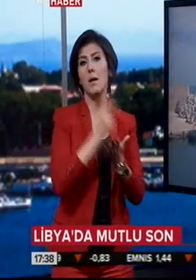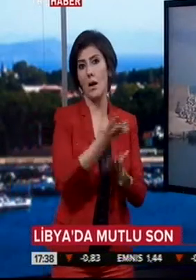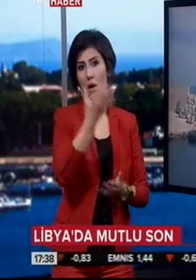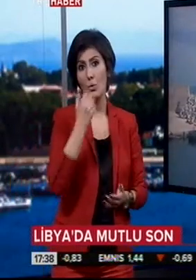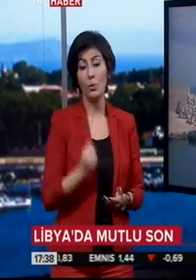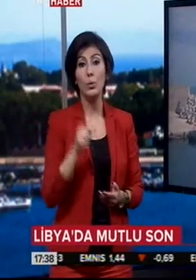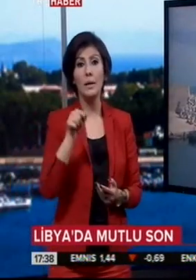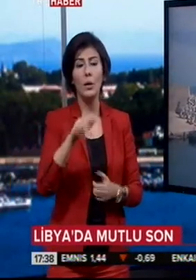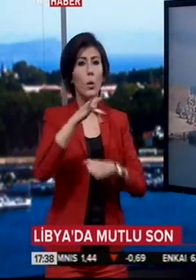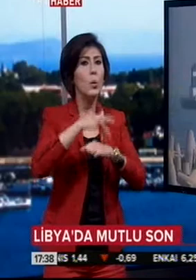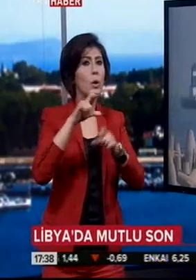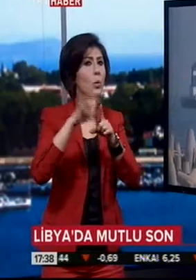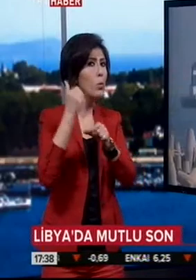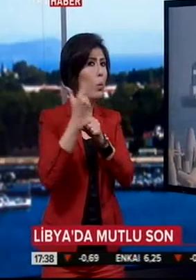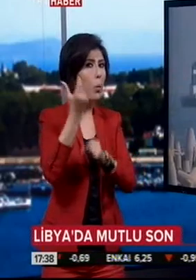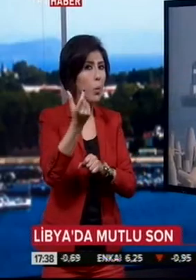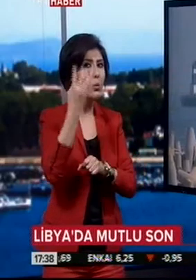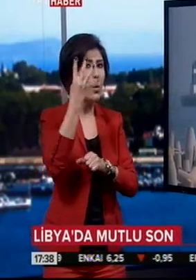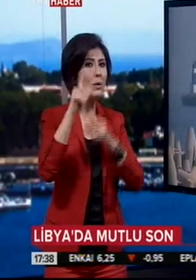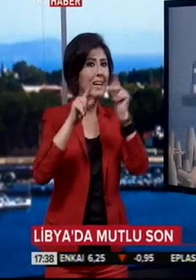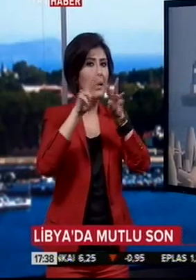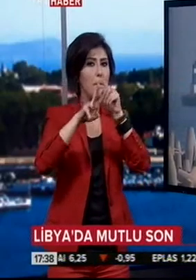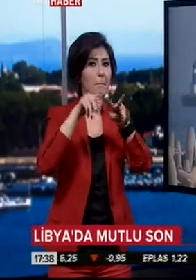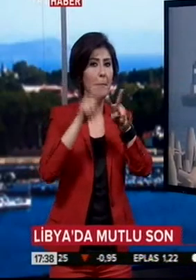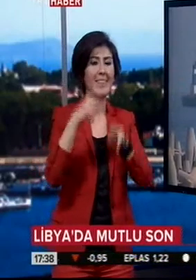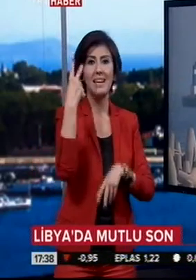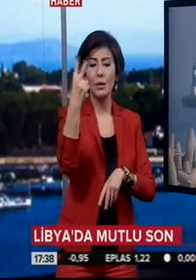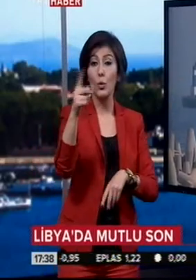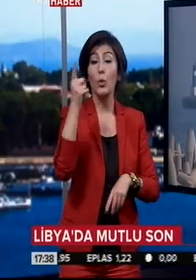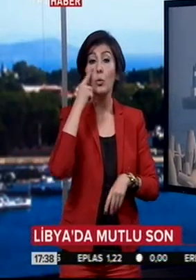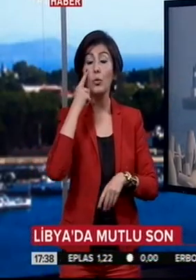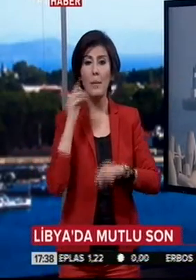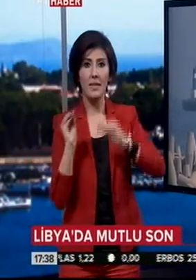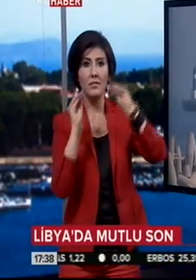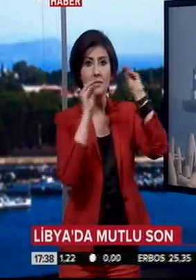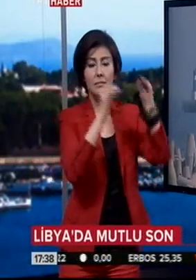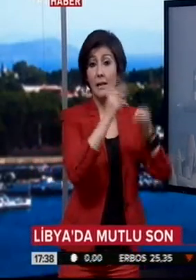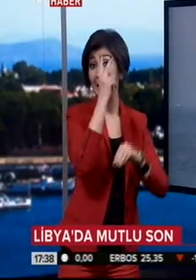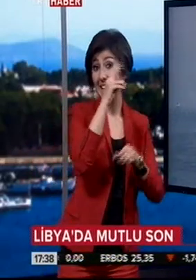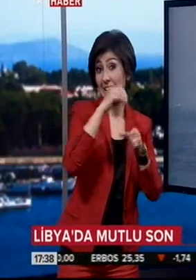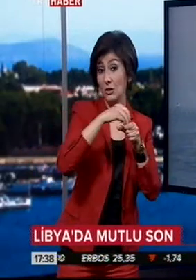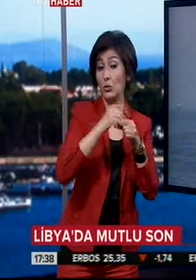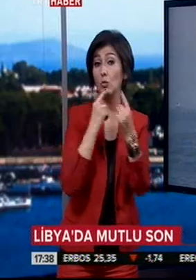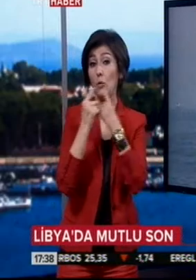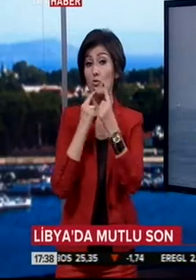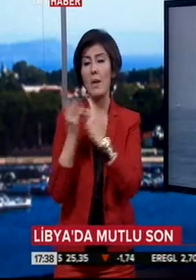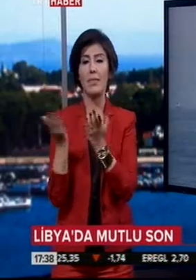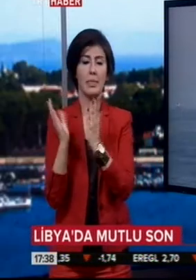aldı. Ülkenin doğusundaki 4 limandan ikisi hükümete teslim edilirken ikisi için görüşmeler devam